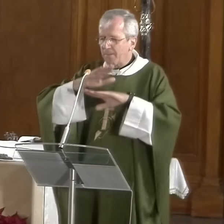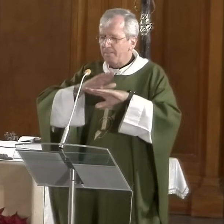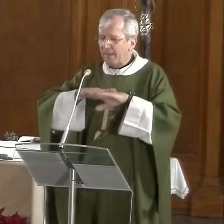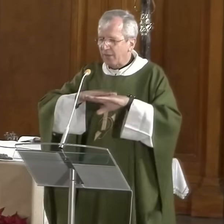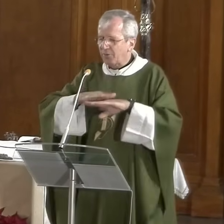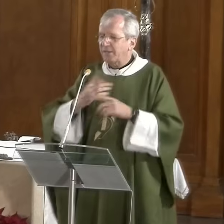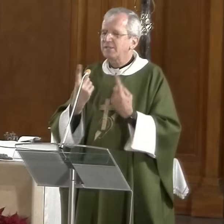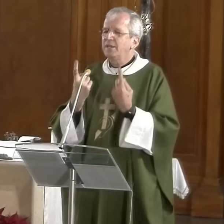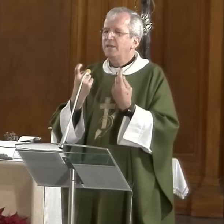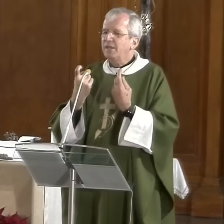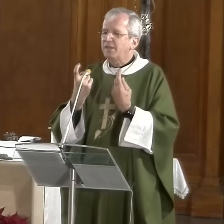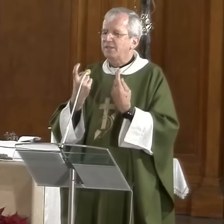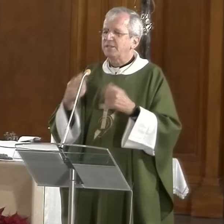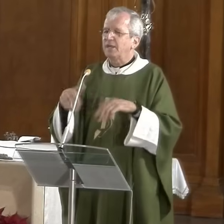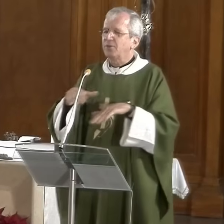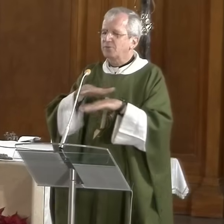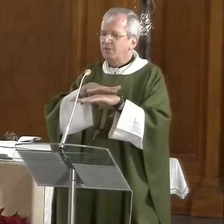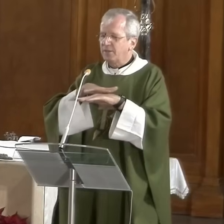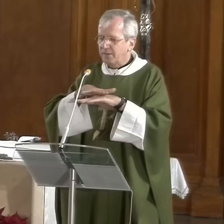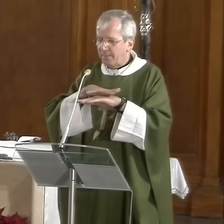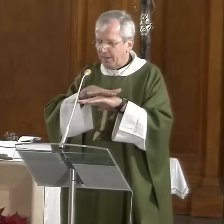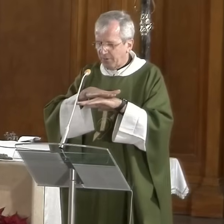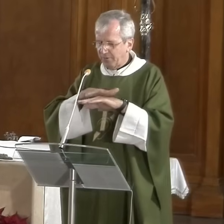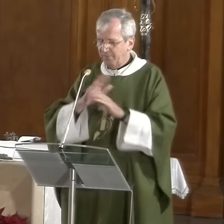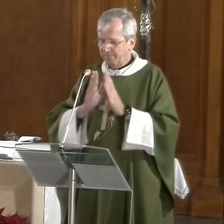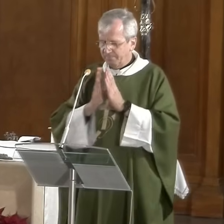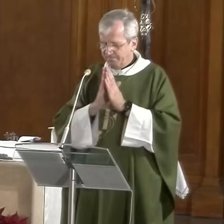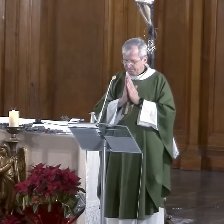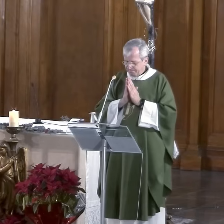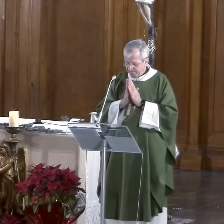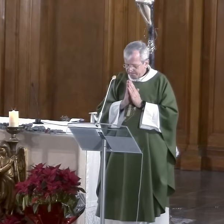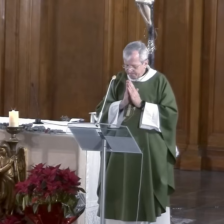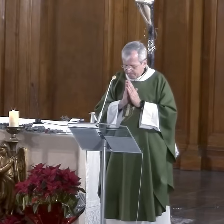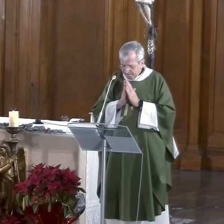mismos pecadores y necesitados de perdón.